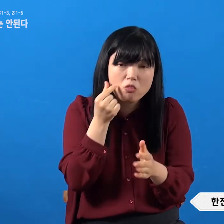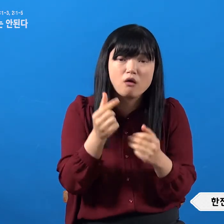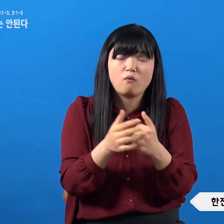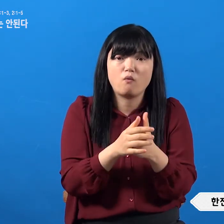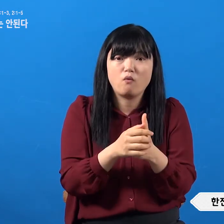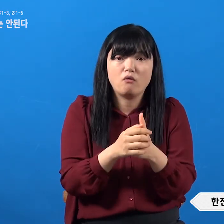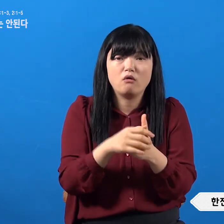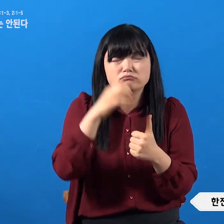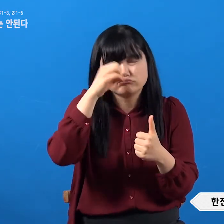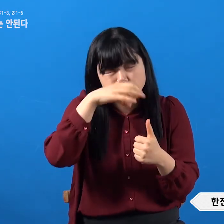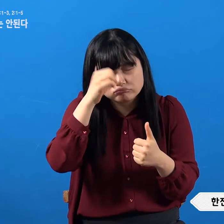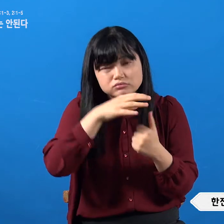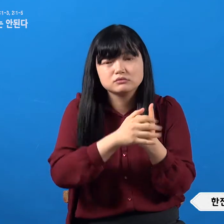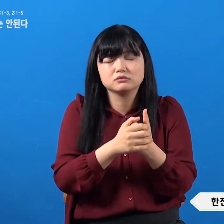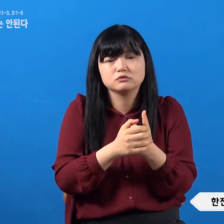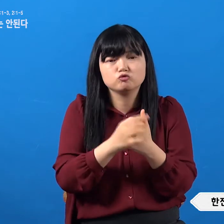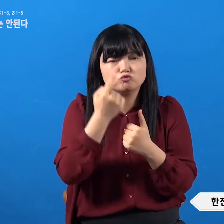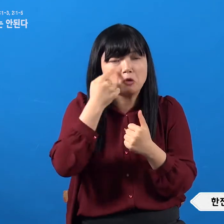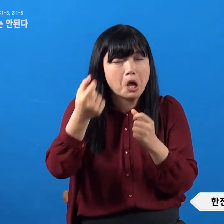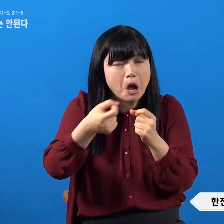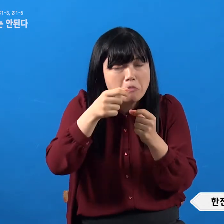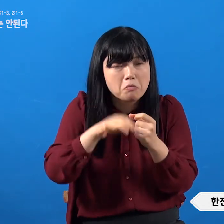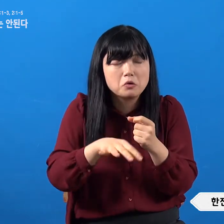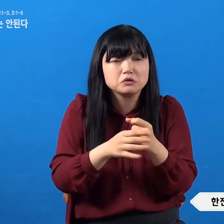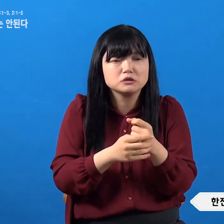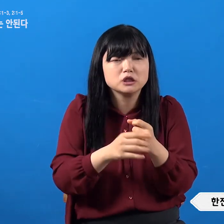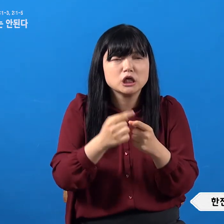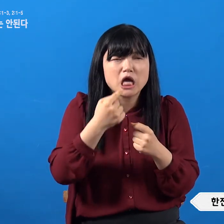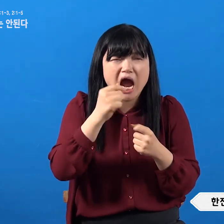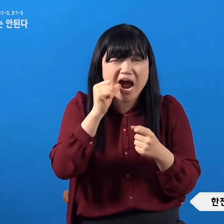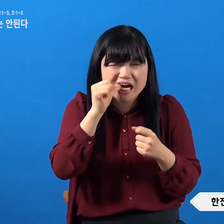못하고 그저 눈앞에 보이는 철병거,